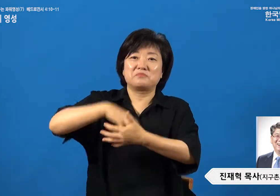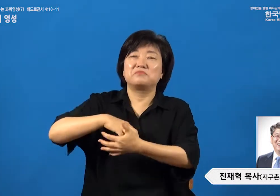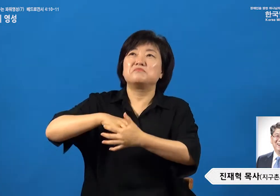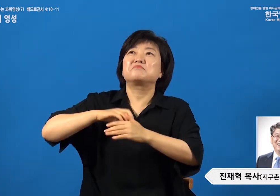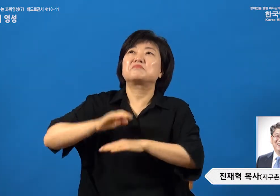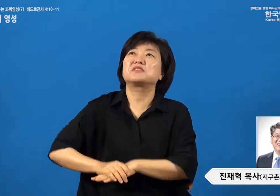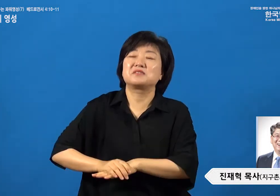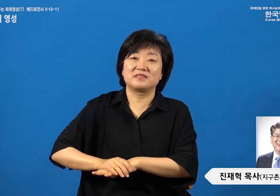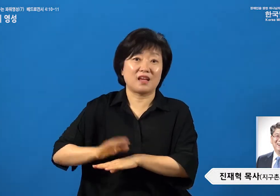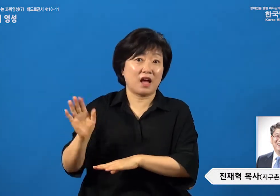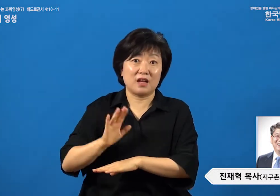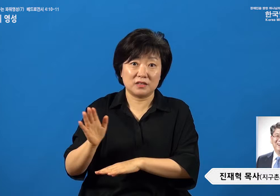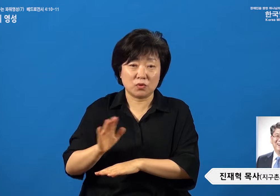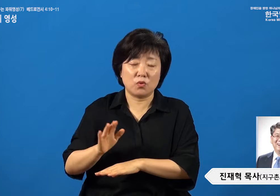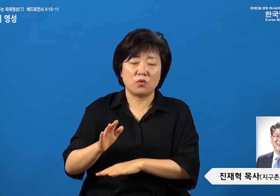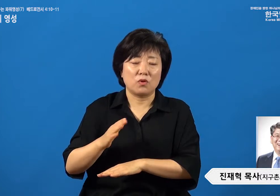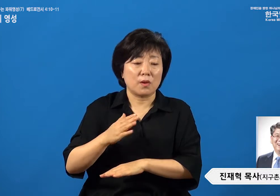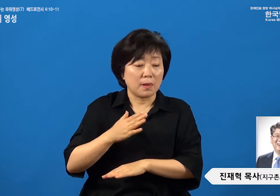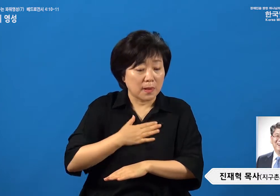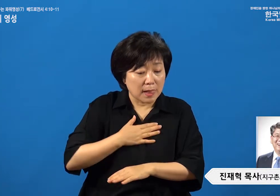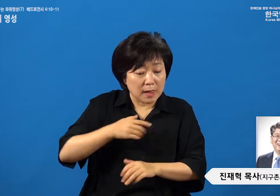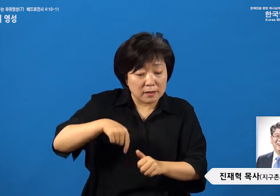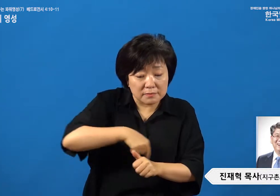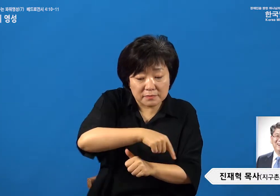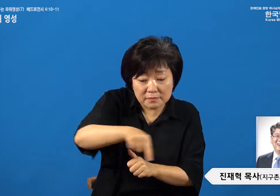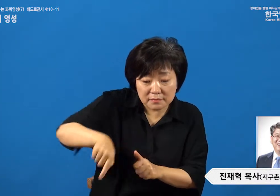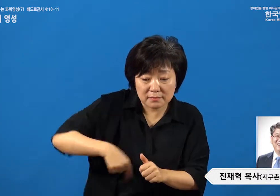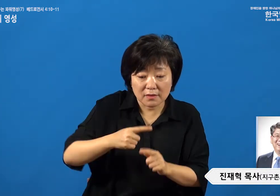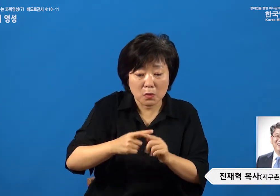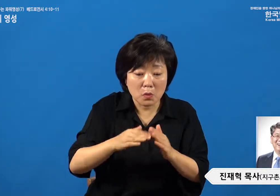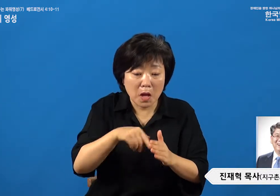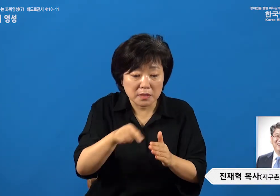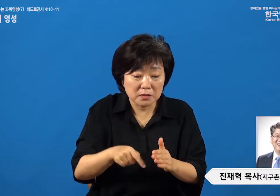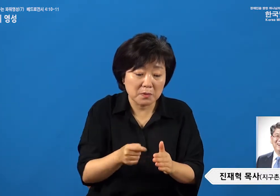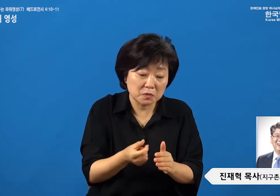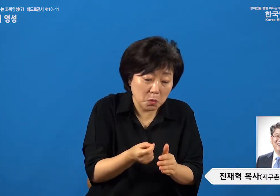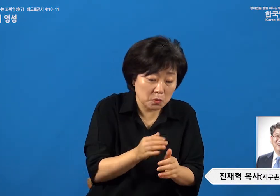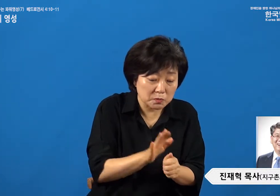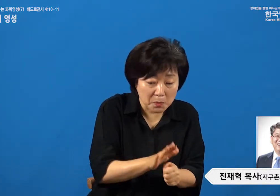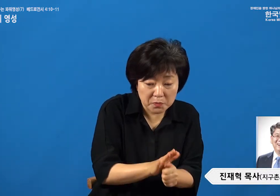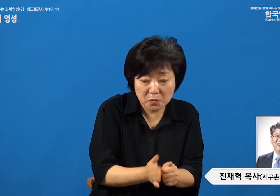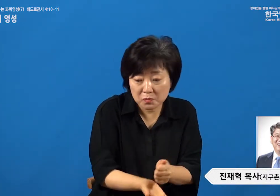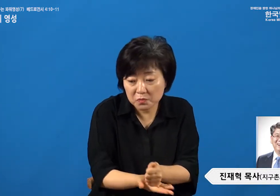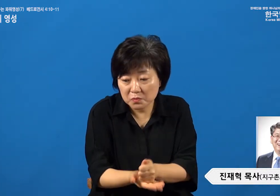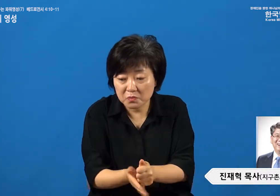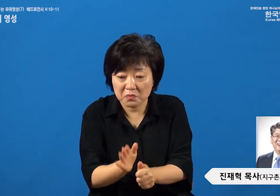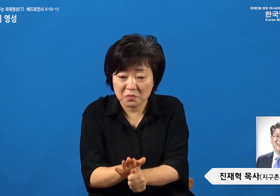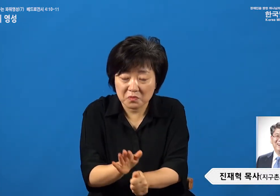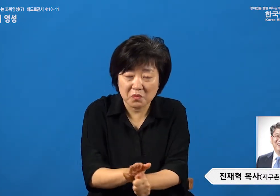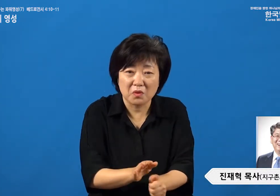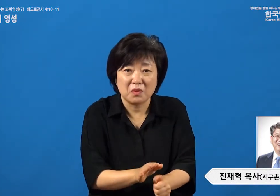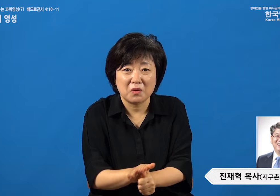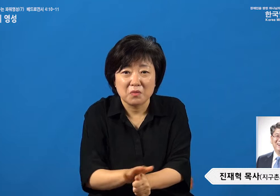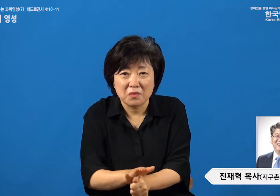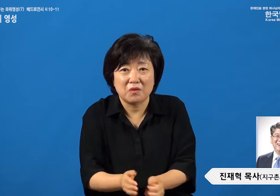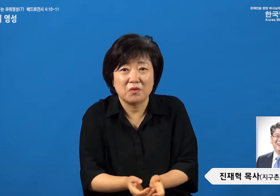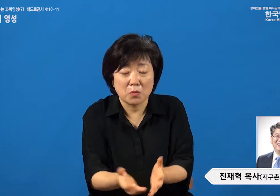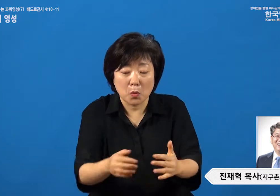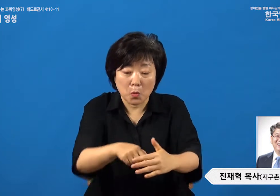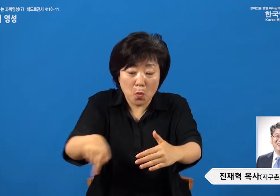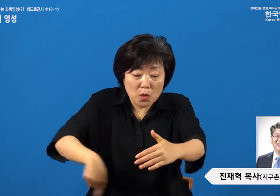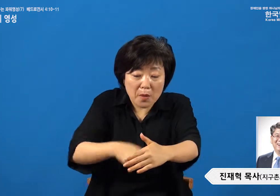특별한 사역을 향해 내가 조금 섬기는 봉사가 아니라 나의 삶 가운데